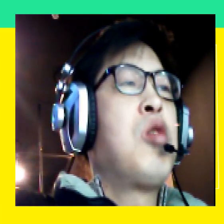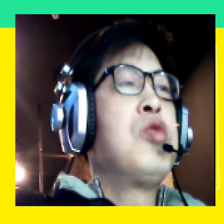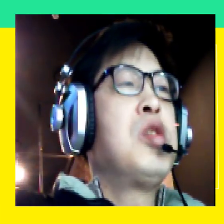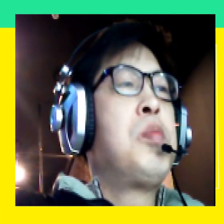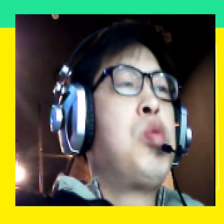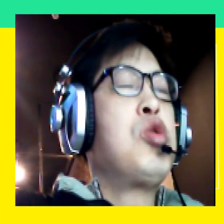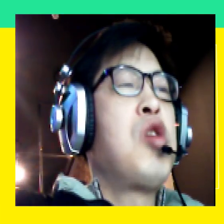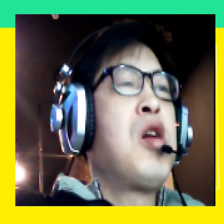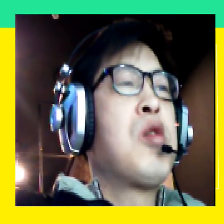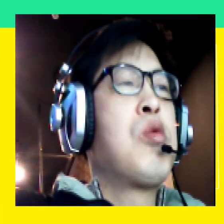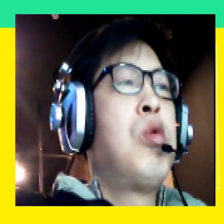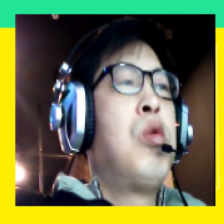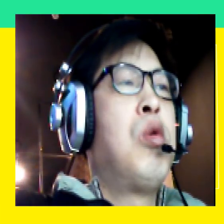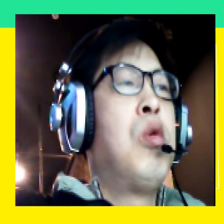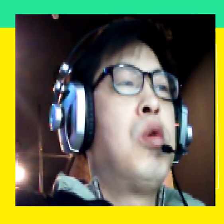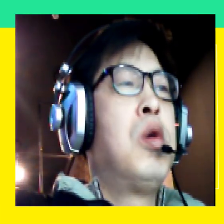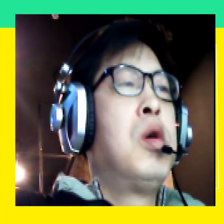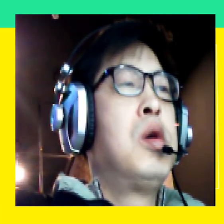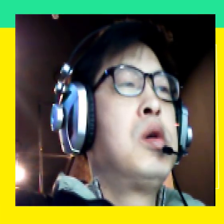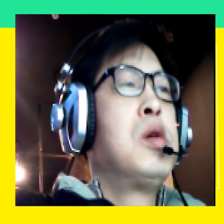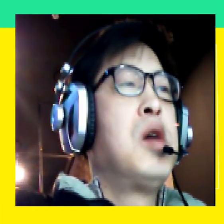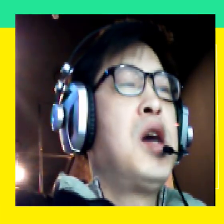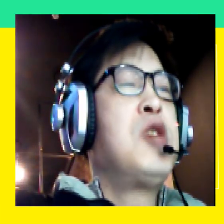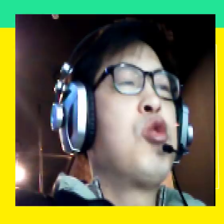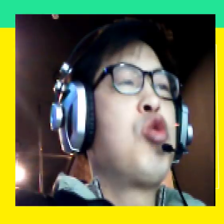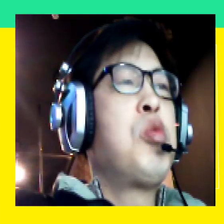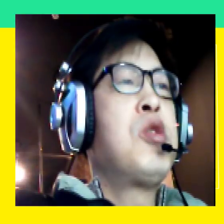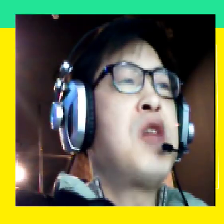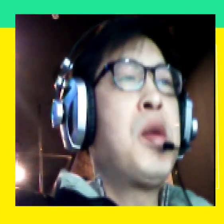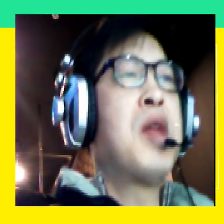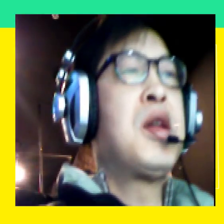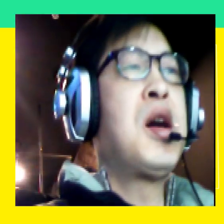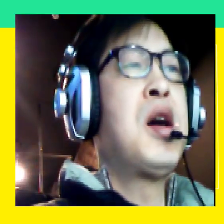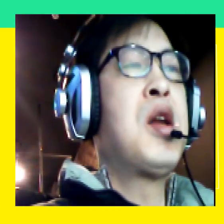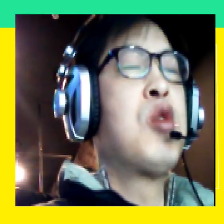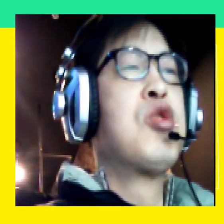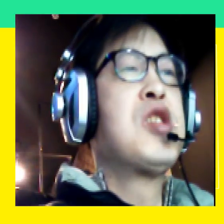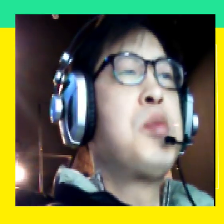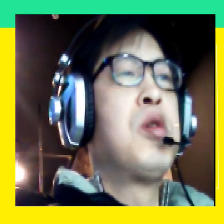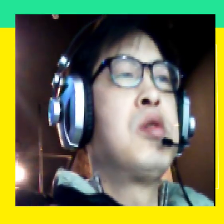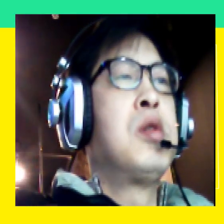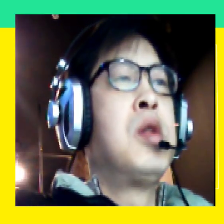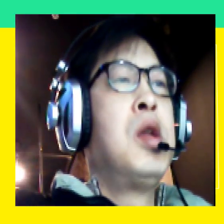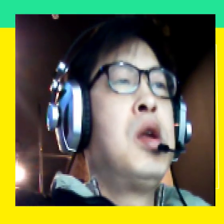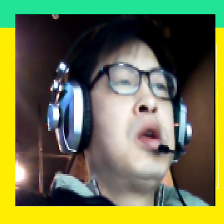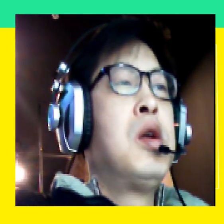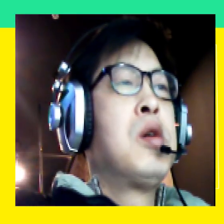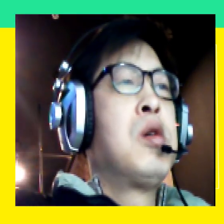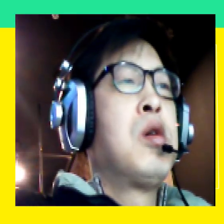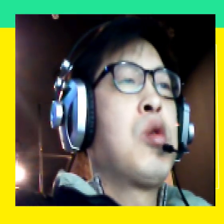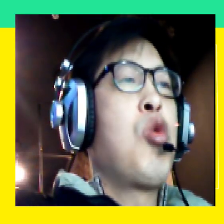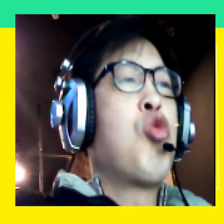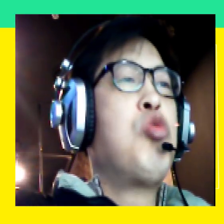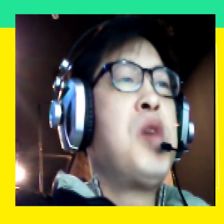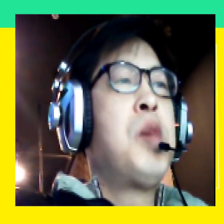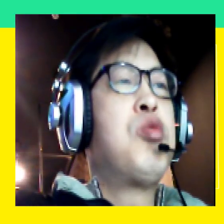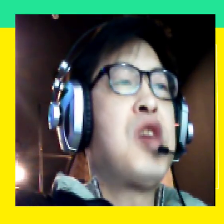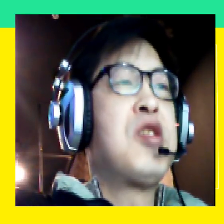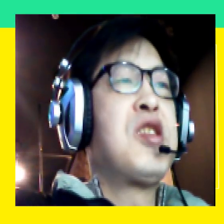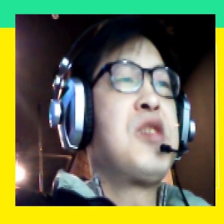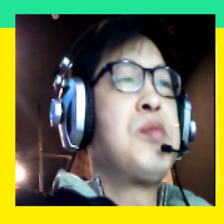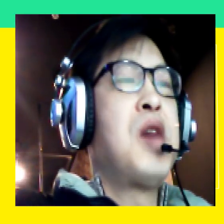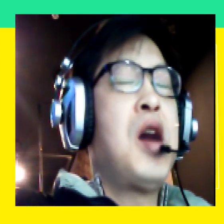일단 여러분들이 보셔갖고 아, 이 정도면 살만하다라고 느끼시면 꼭